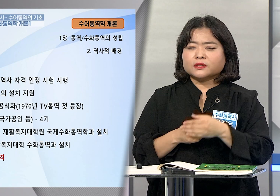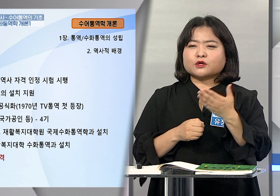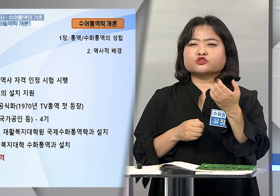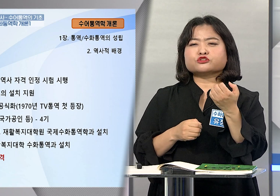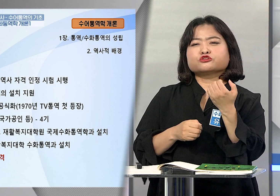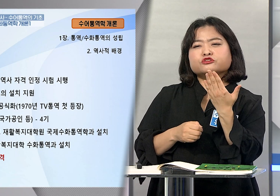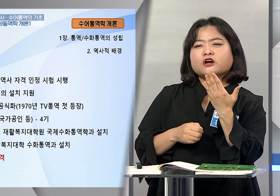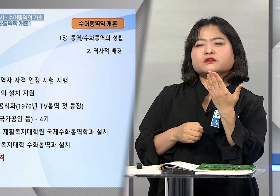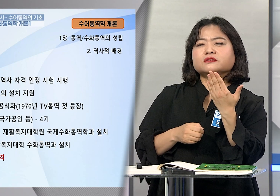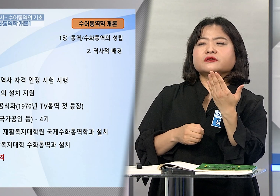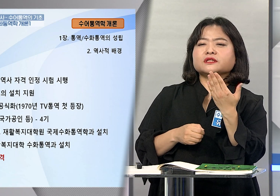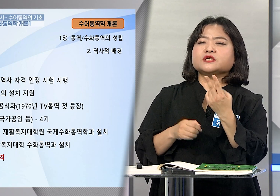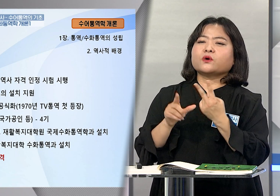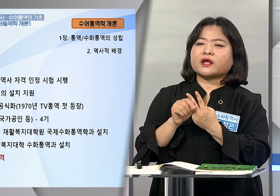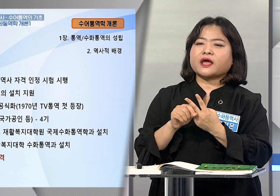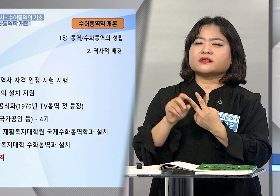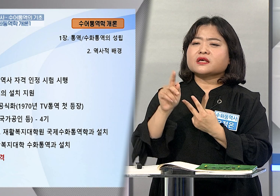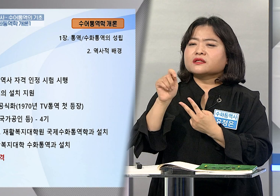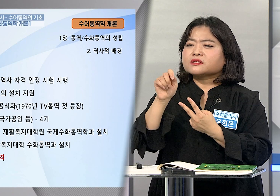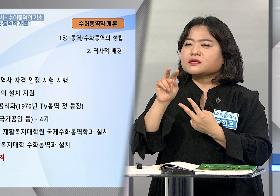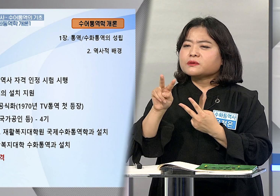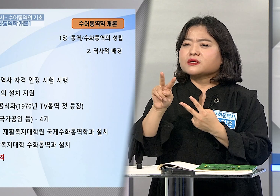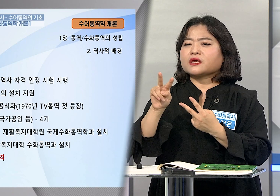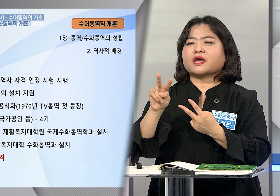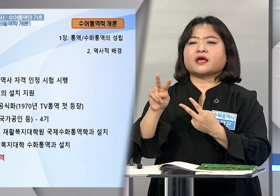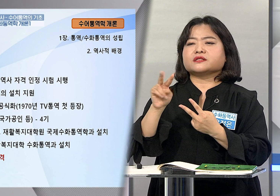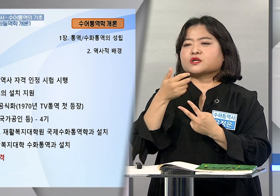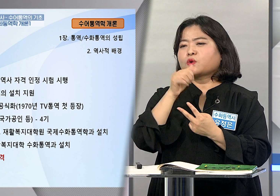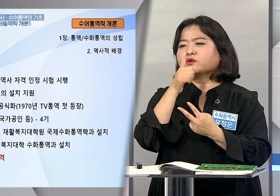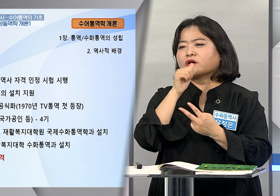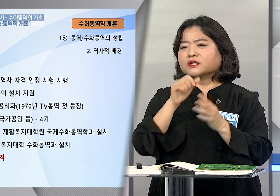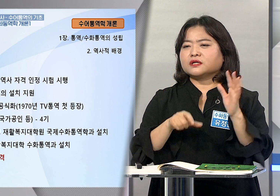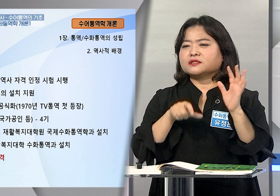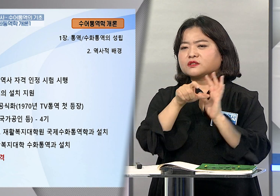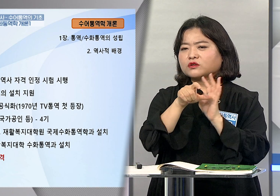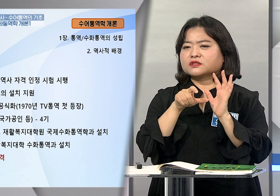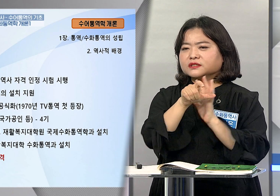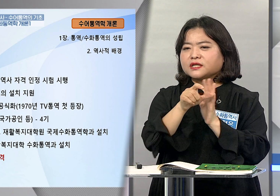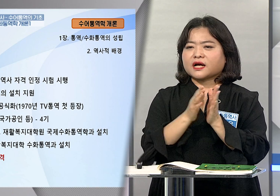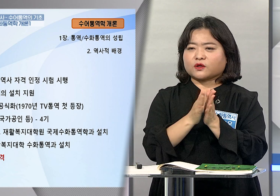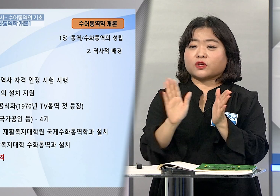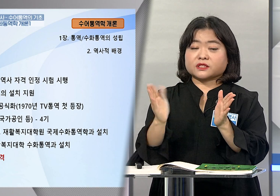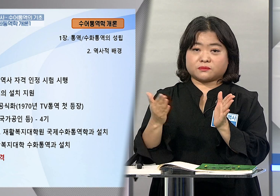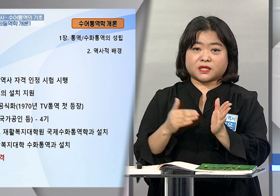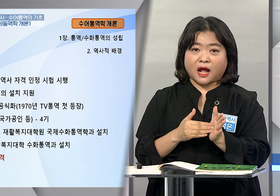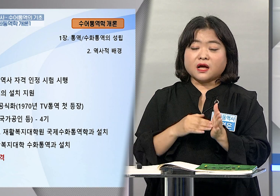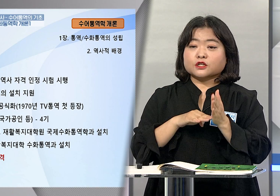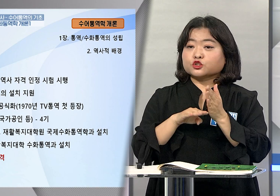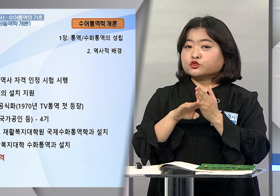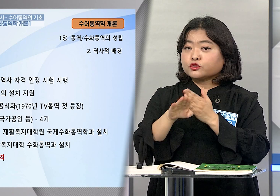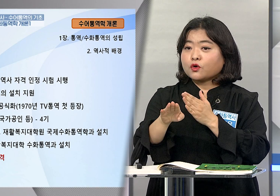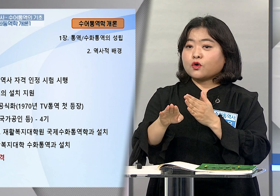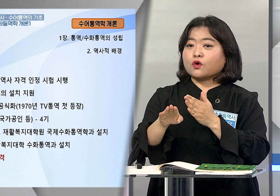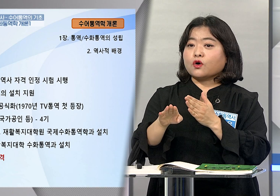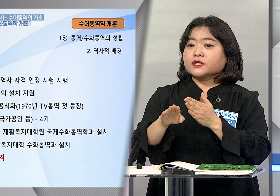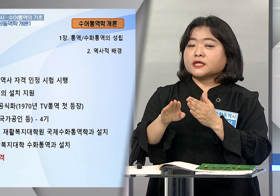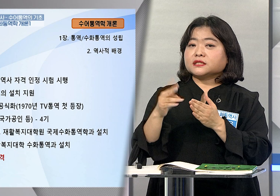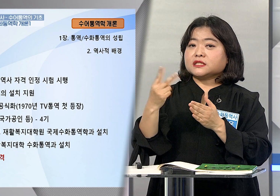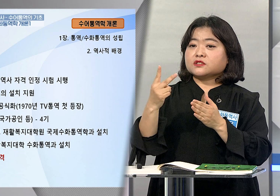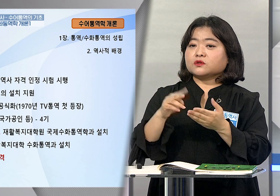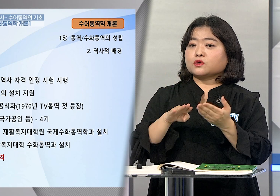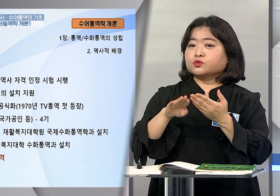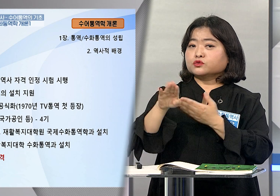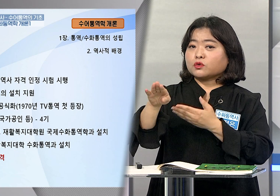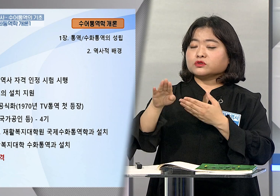되고 근데 99년 2월에 TV에 이제 통역이 등장하게 됐습니다. 그 후로